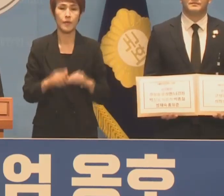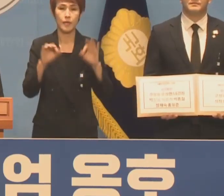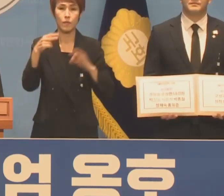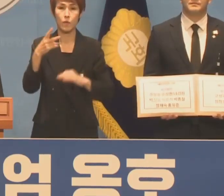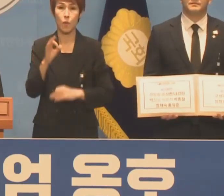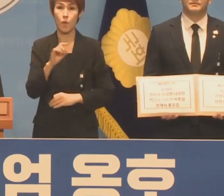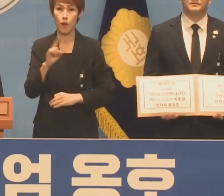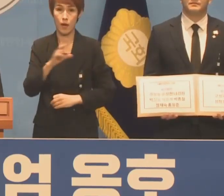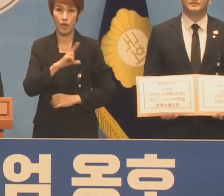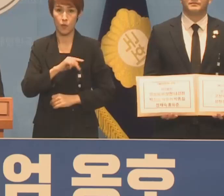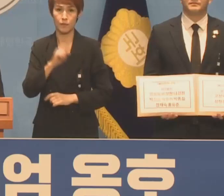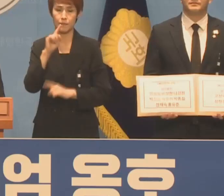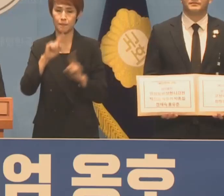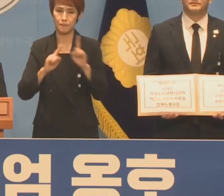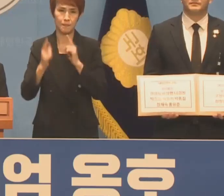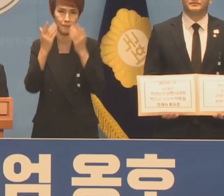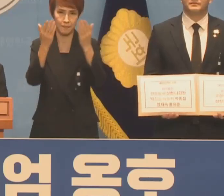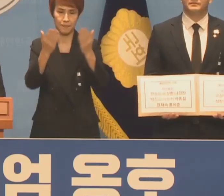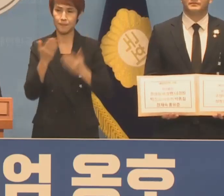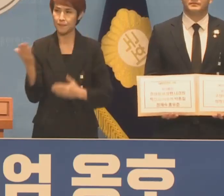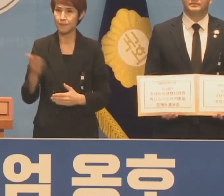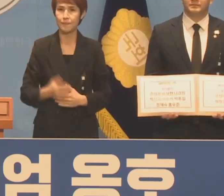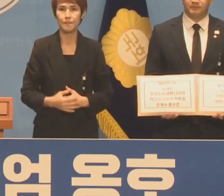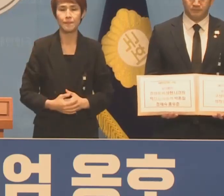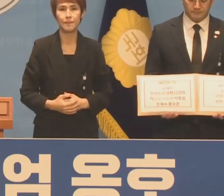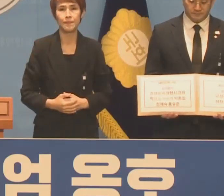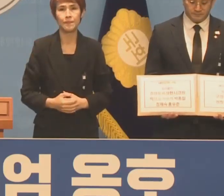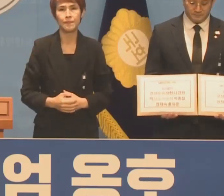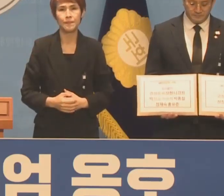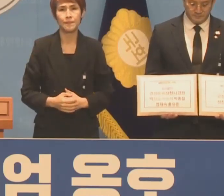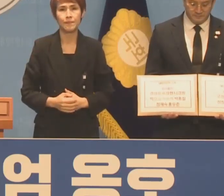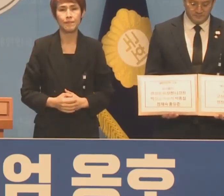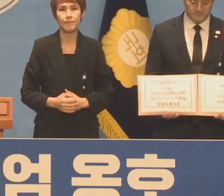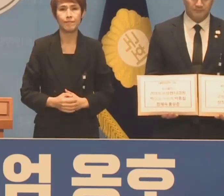김동아 의원께서 말씀하시겠습니다.